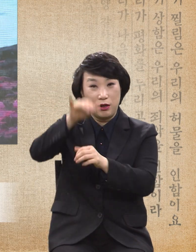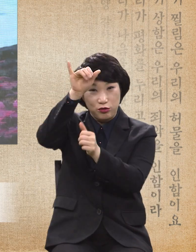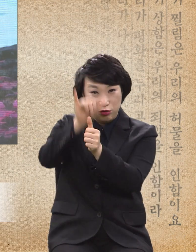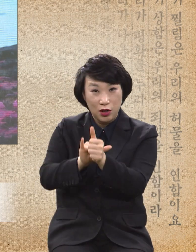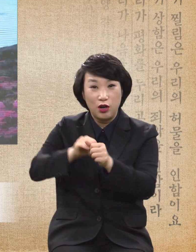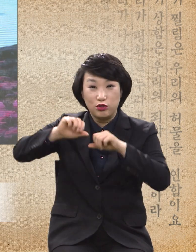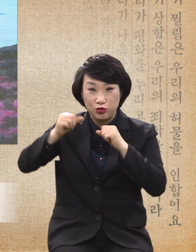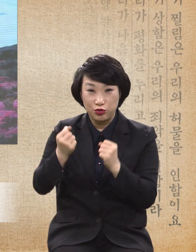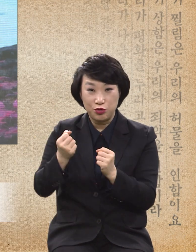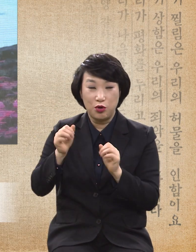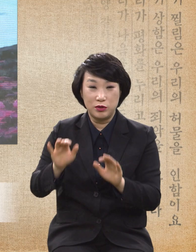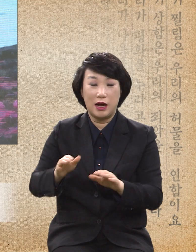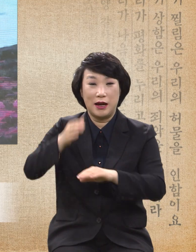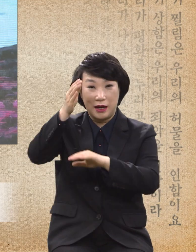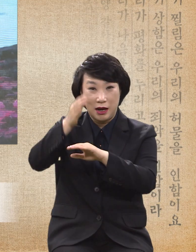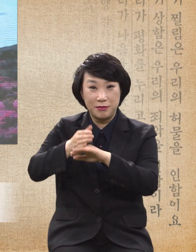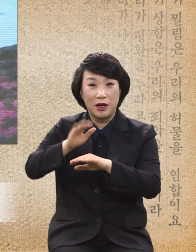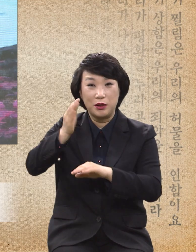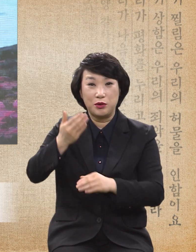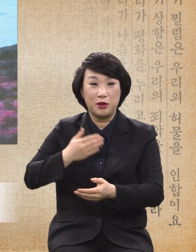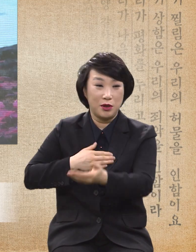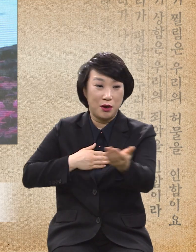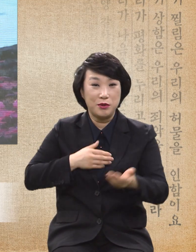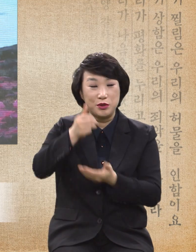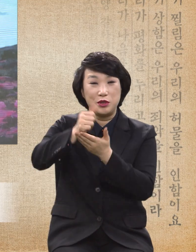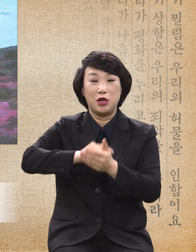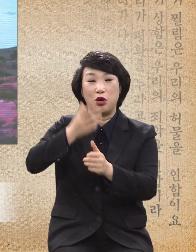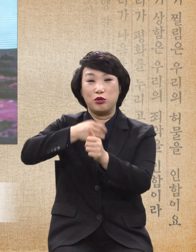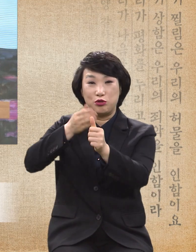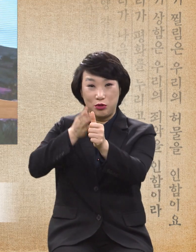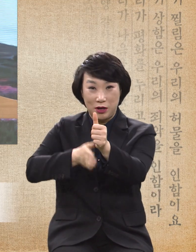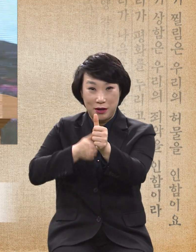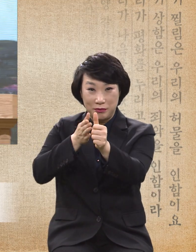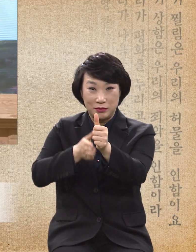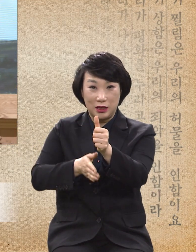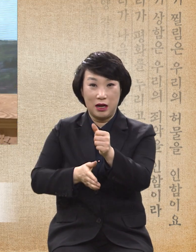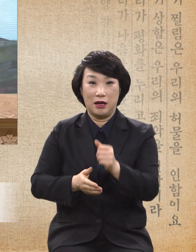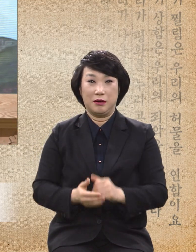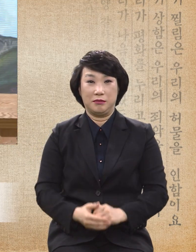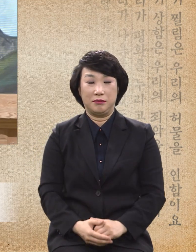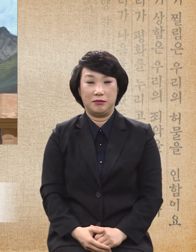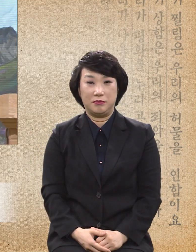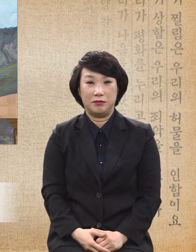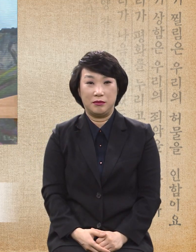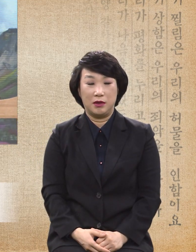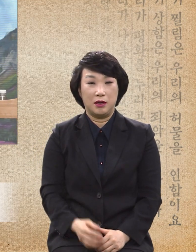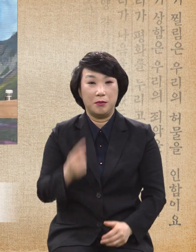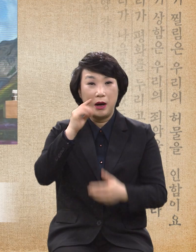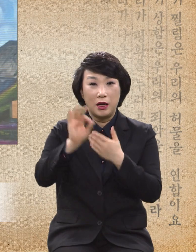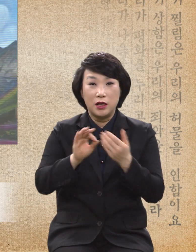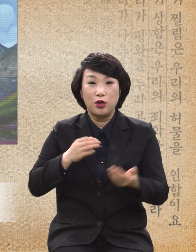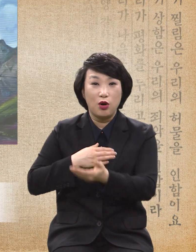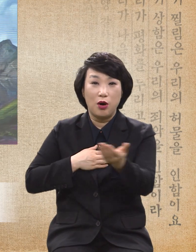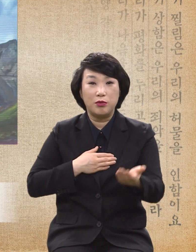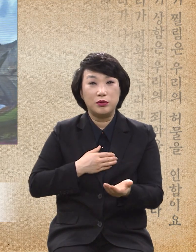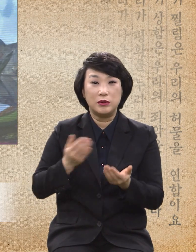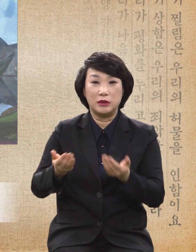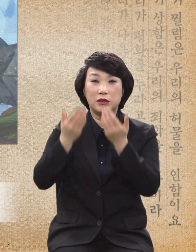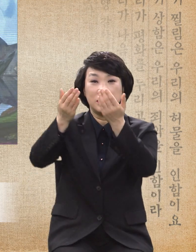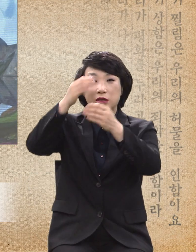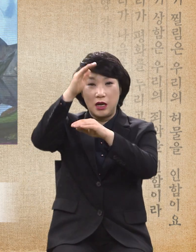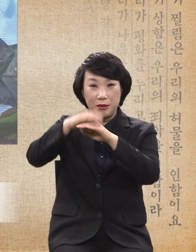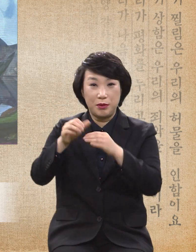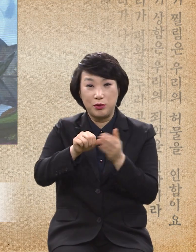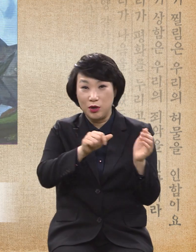충성과 순종과 감사가 되기를 주님의 이름으로 축원합니다. 만약에 여러분이 드리는 예물이